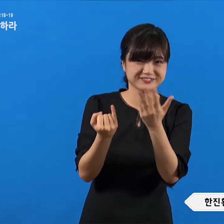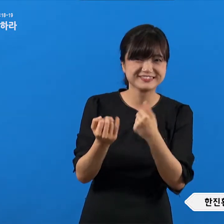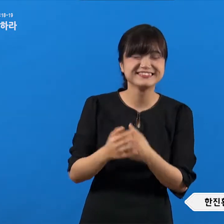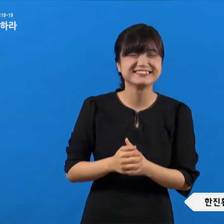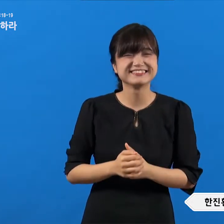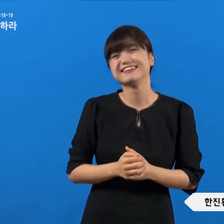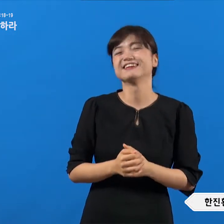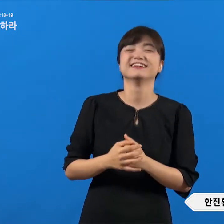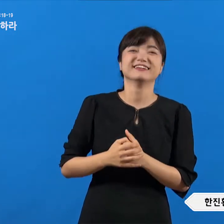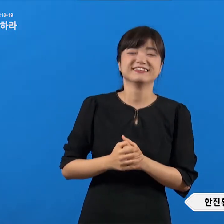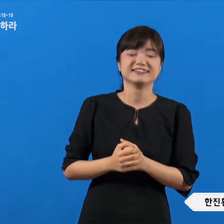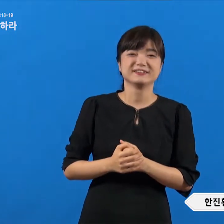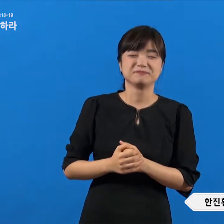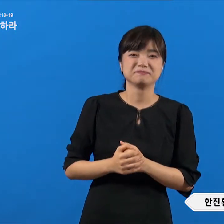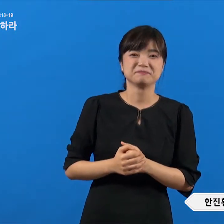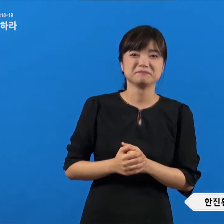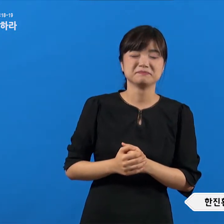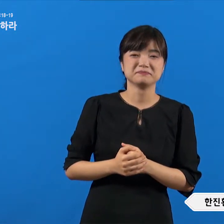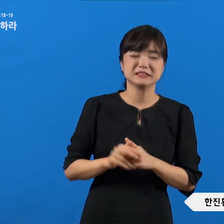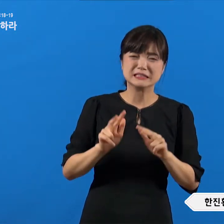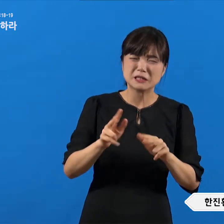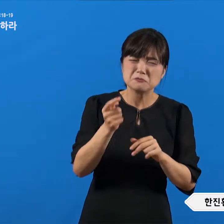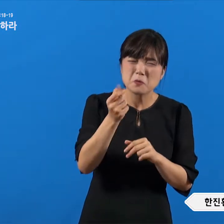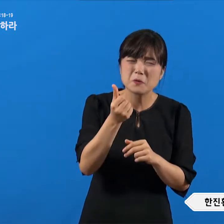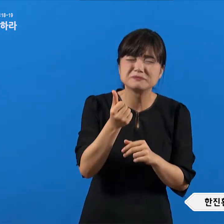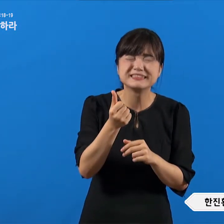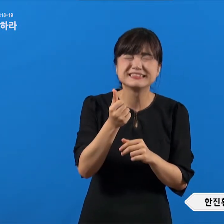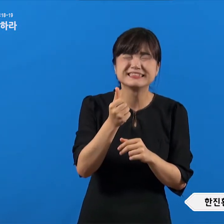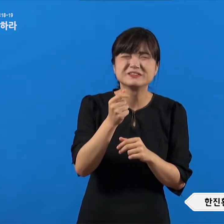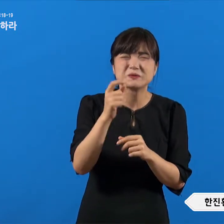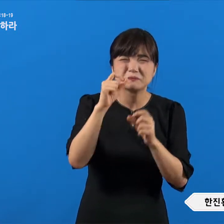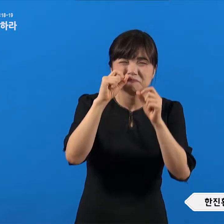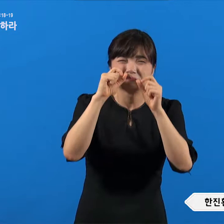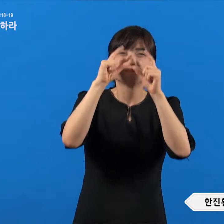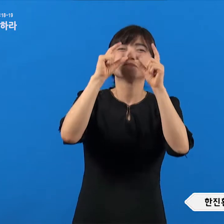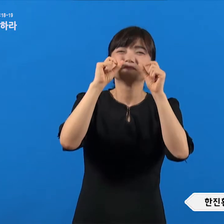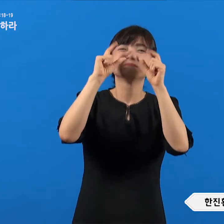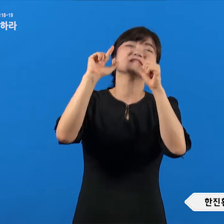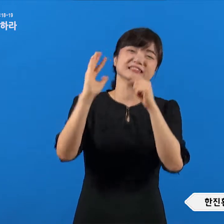어쨌든 제가 이제야 조금씩 철이 드는 것 같습니다.